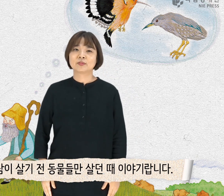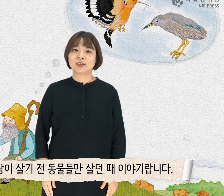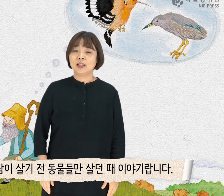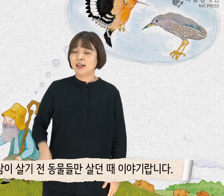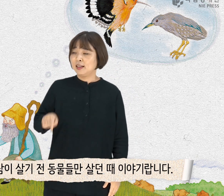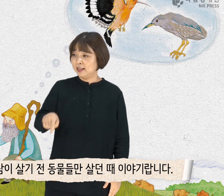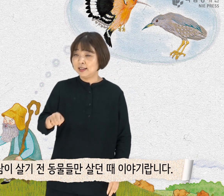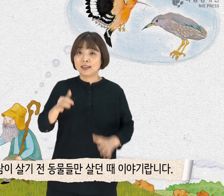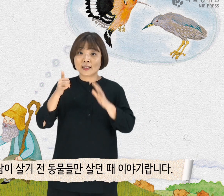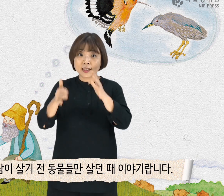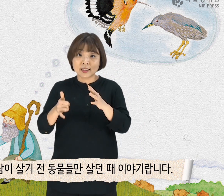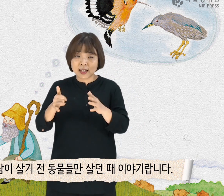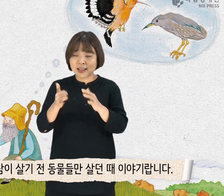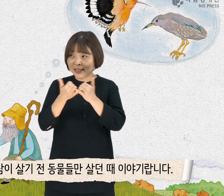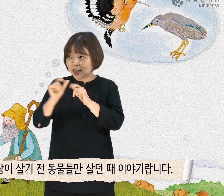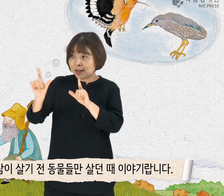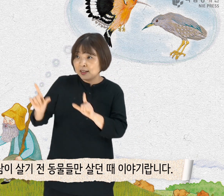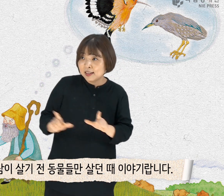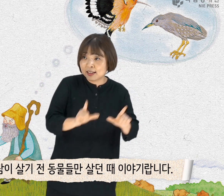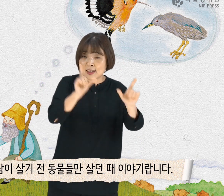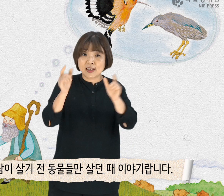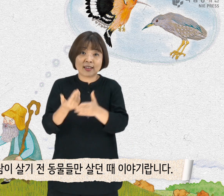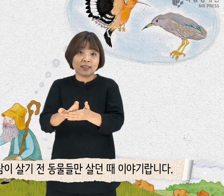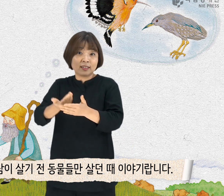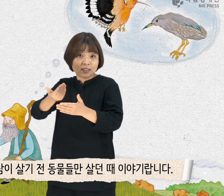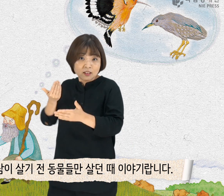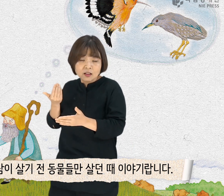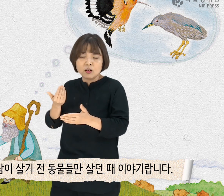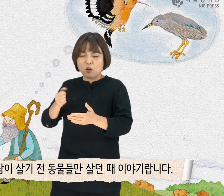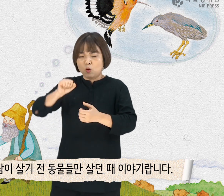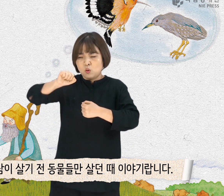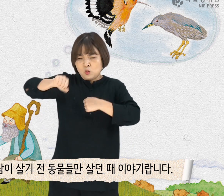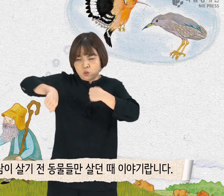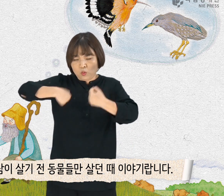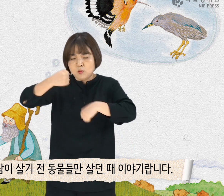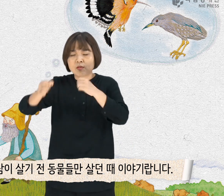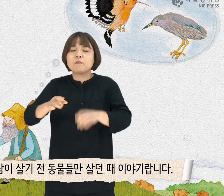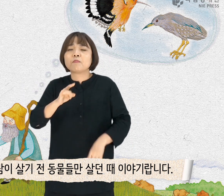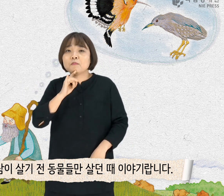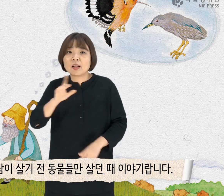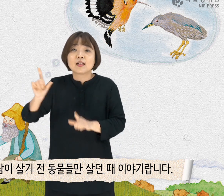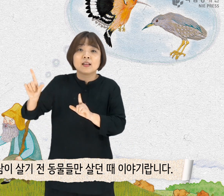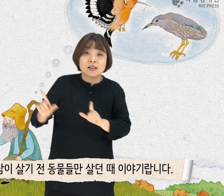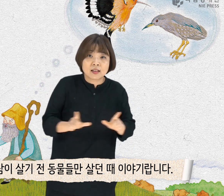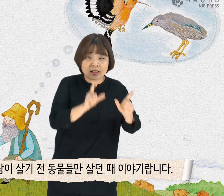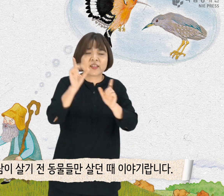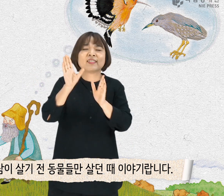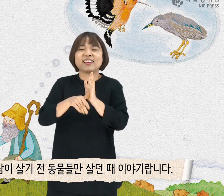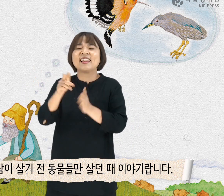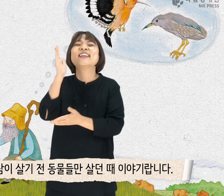이 세상에 사람이 살기 전 동물들만 살던 때 이야기랍니다